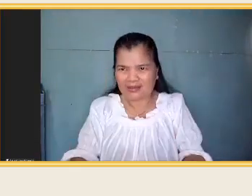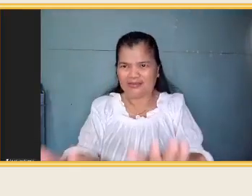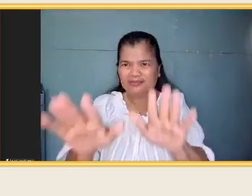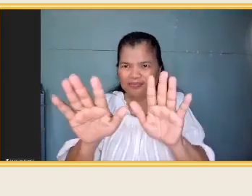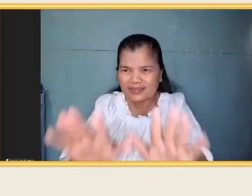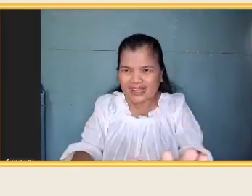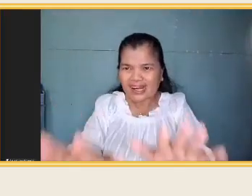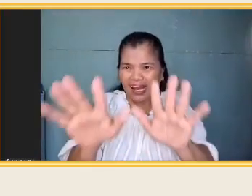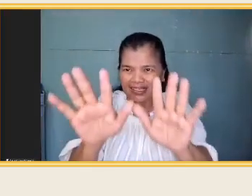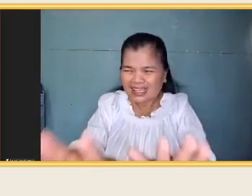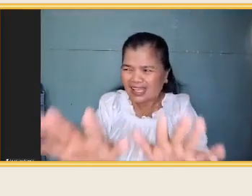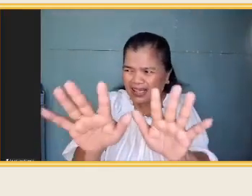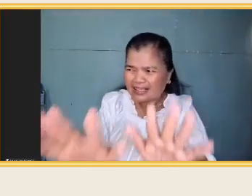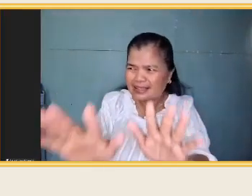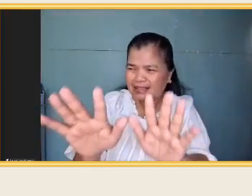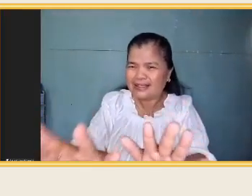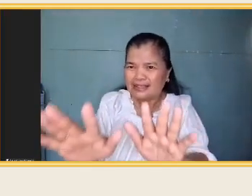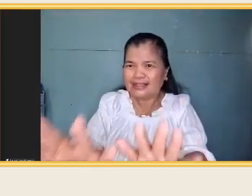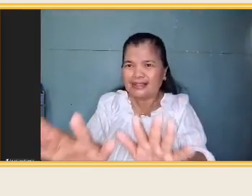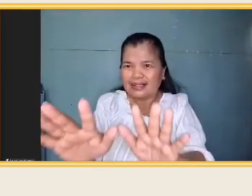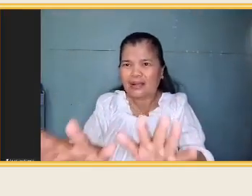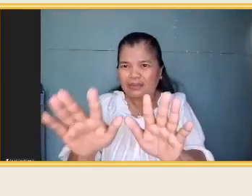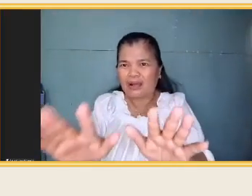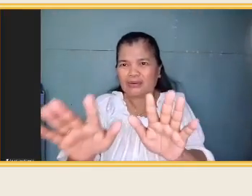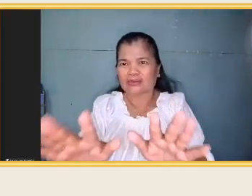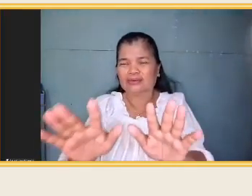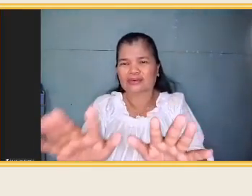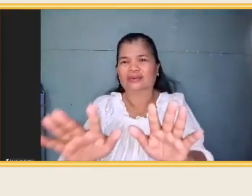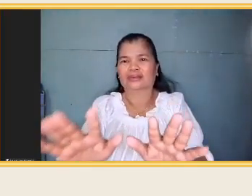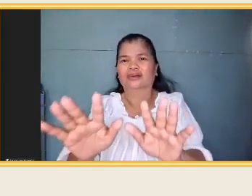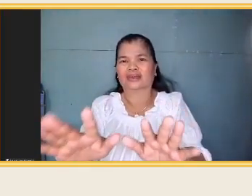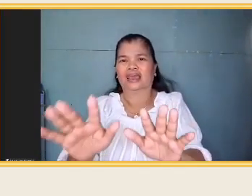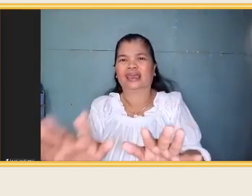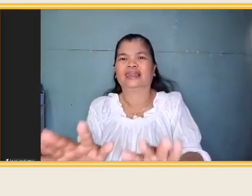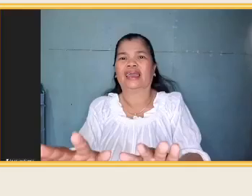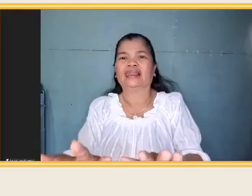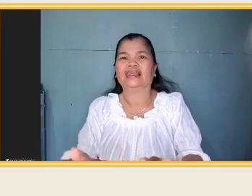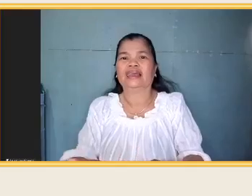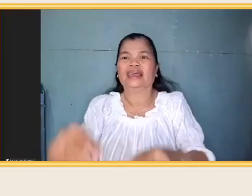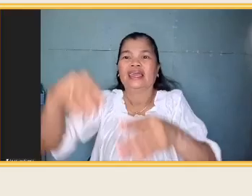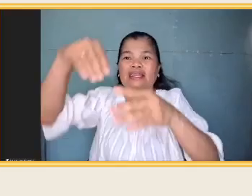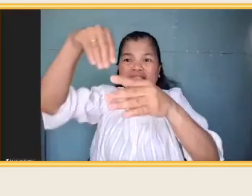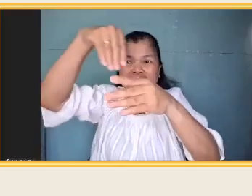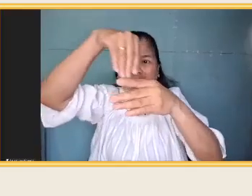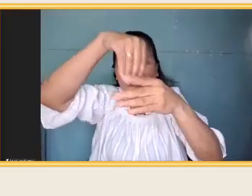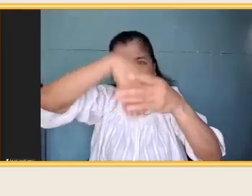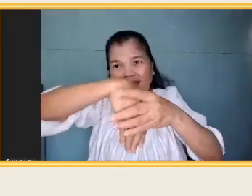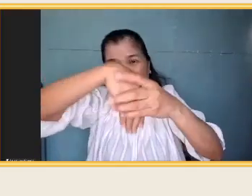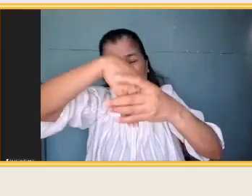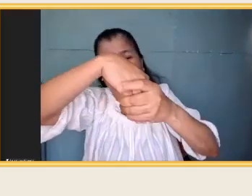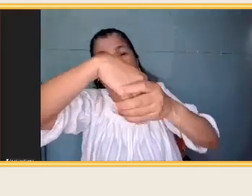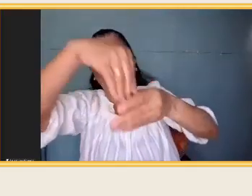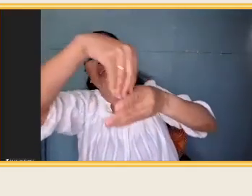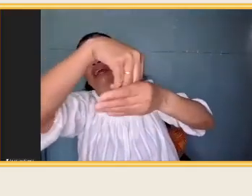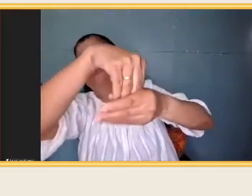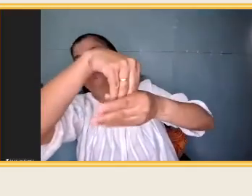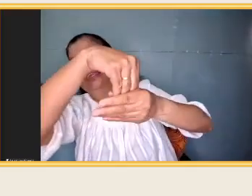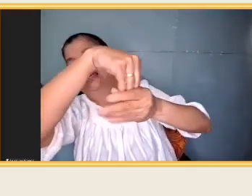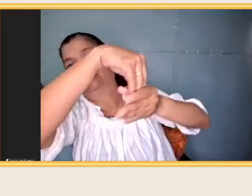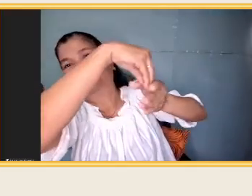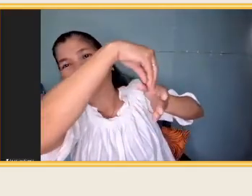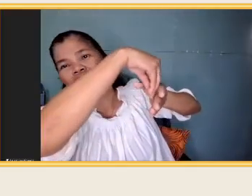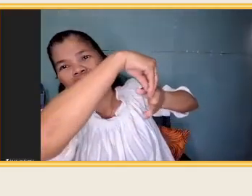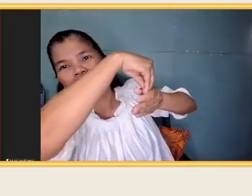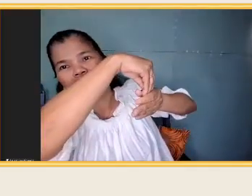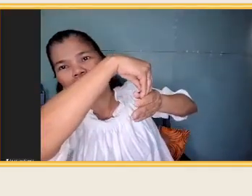Calm down. Relax ka lang. Calm down. Okay, then inside, iba kanina yung